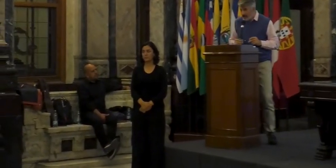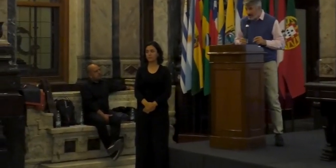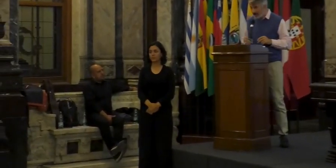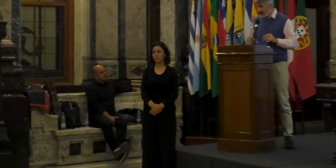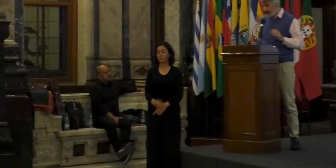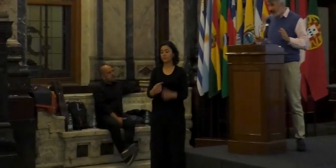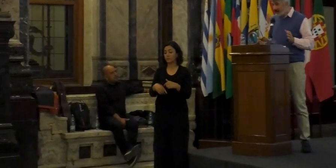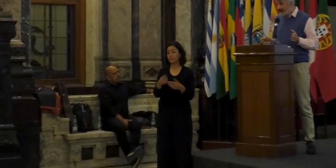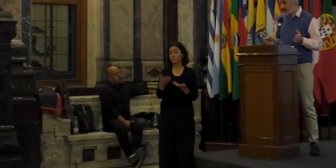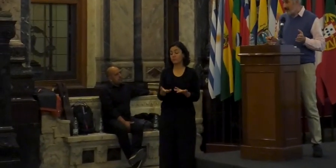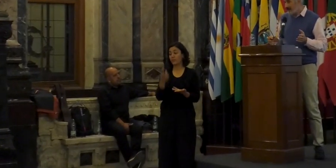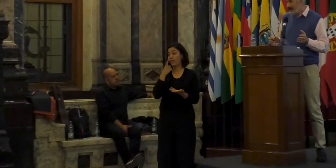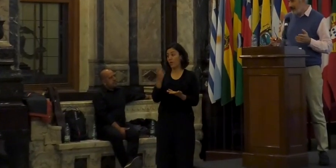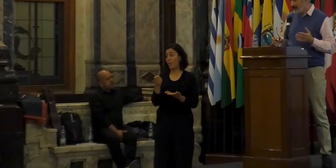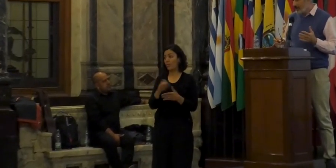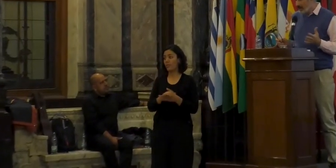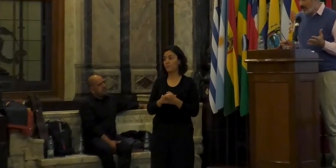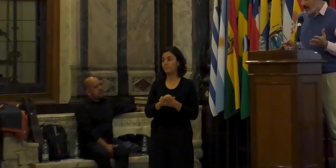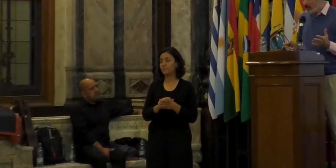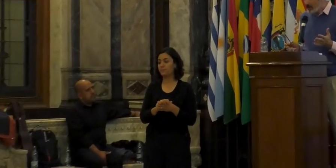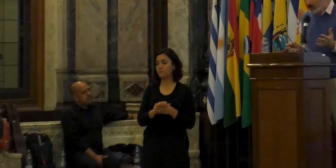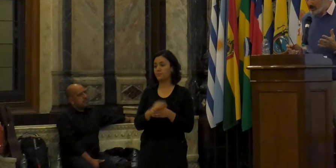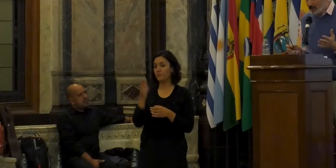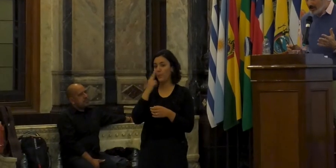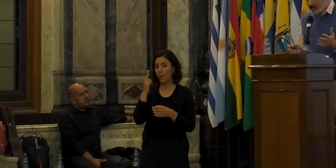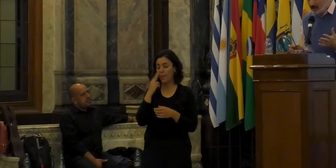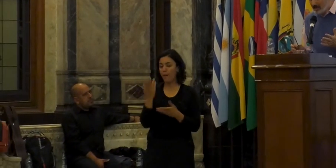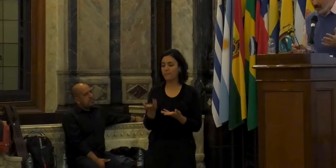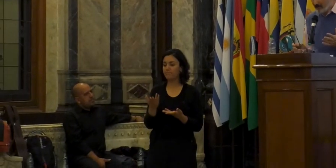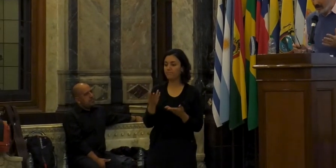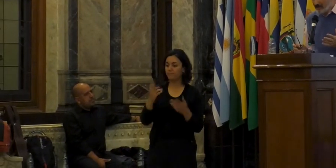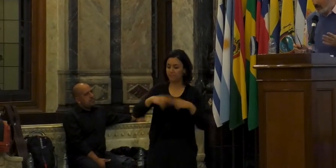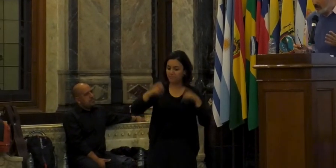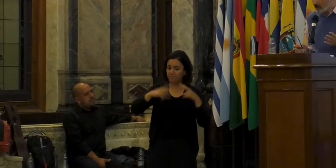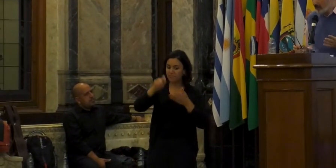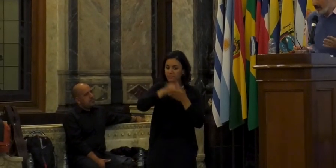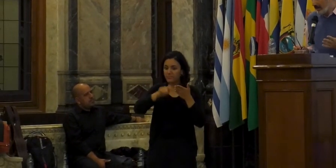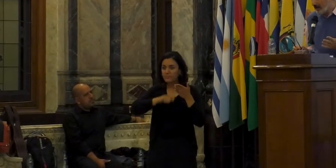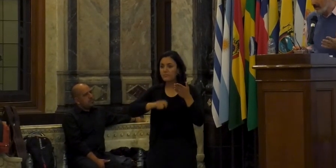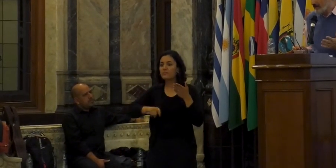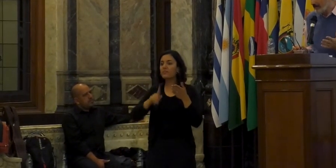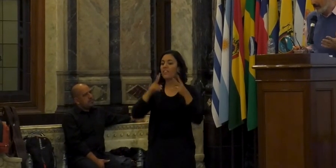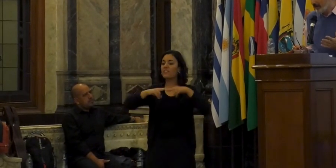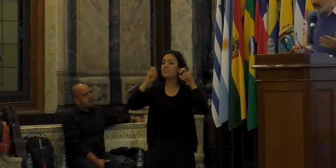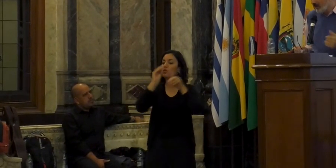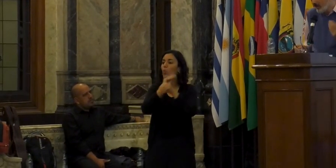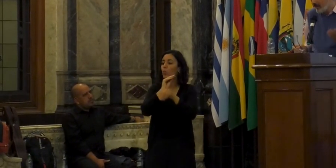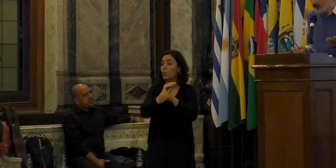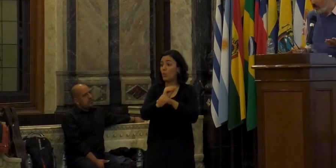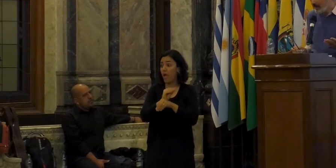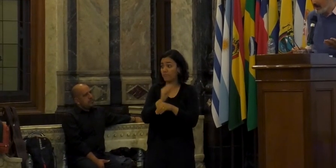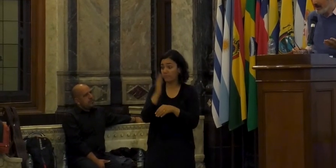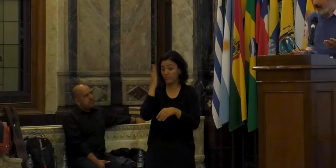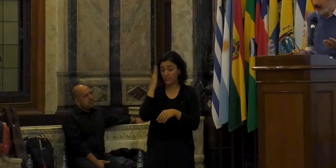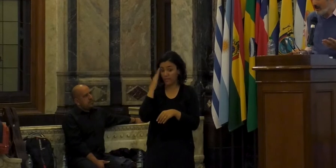Bueno, han visto que en realidad el problema en la producción de conocimiento en etnografía es que uno no sabe nada. Uno